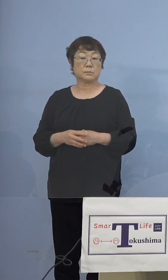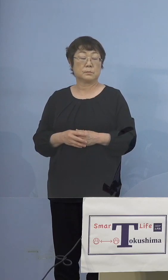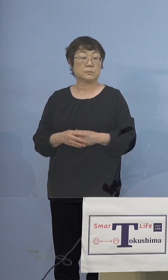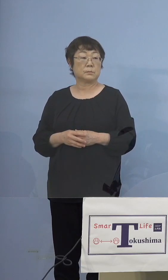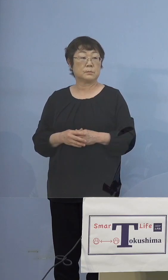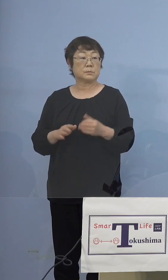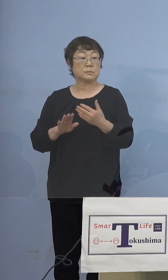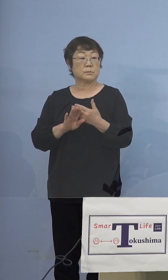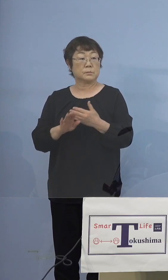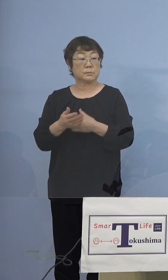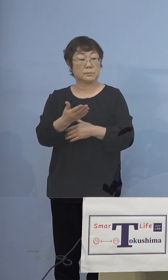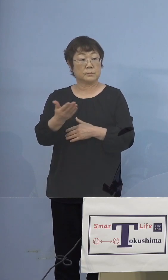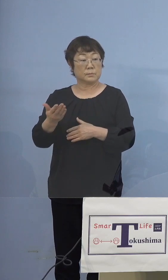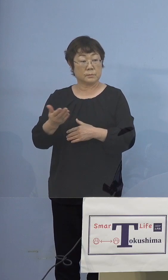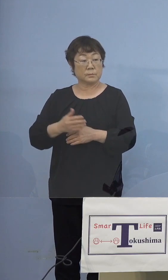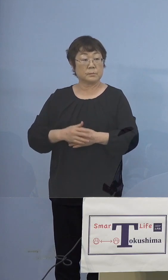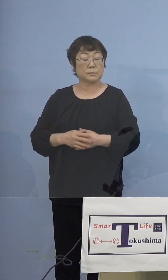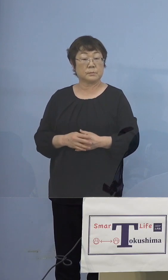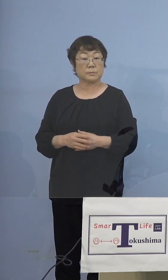に質問はございませんでしょうか。